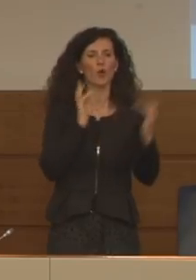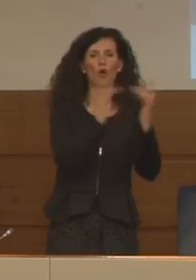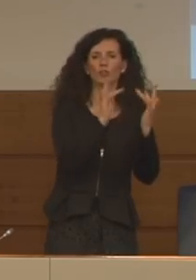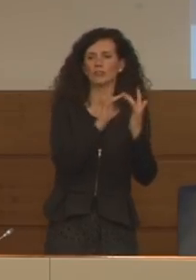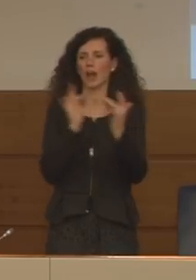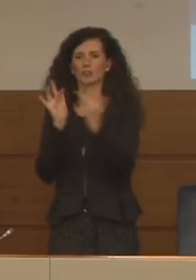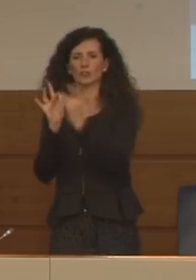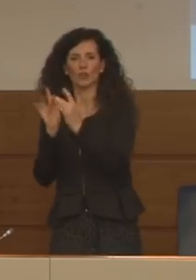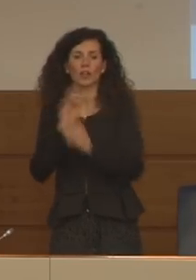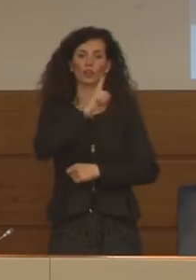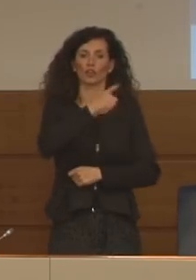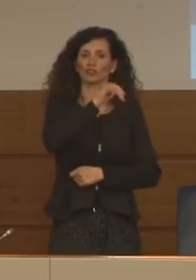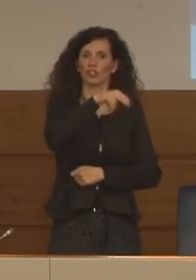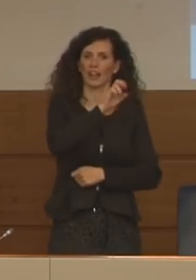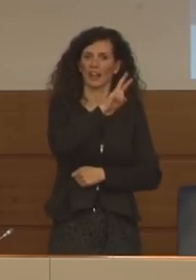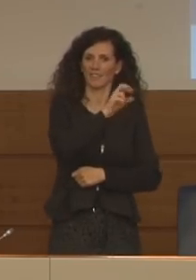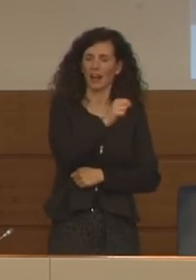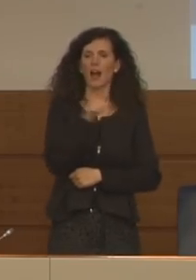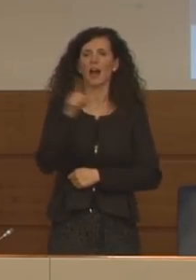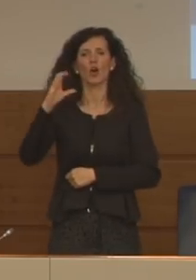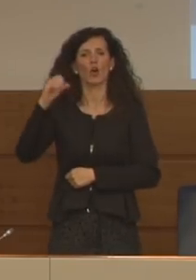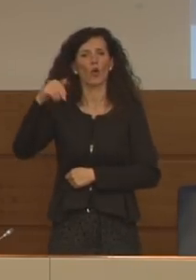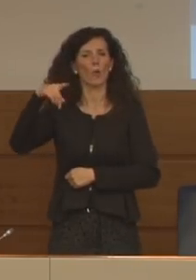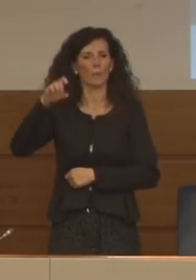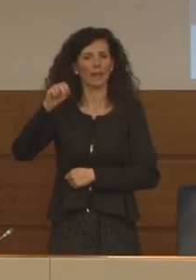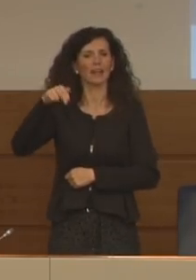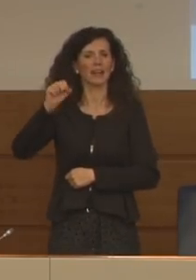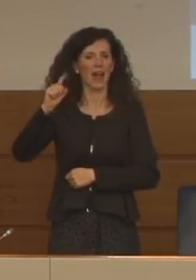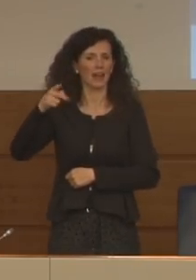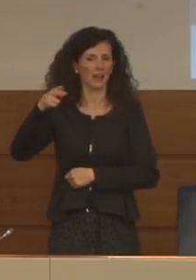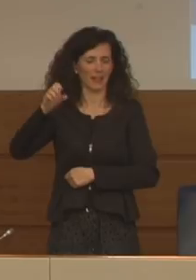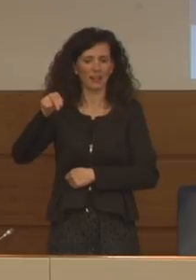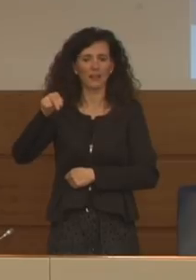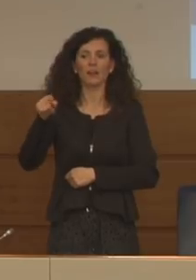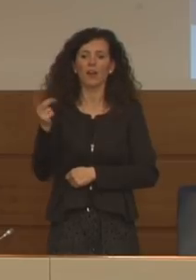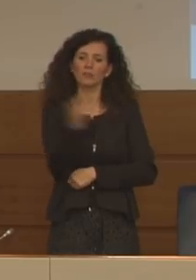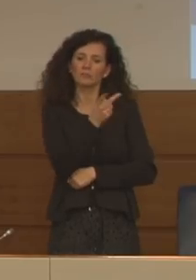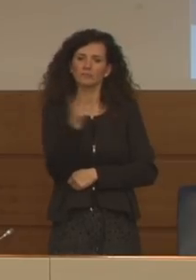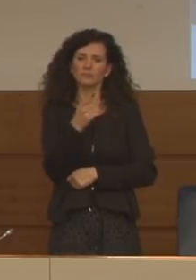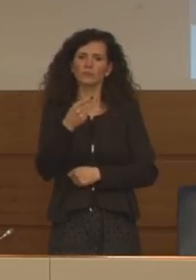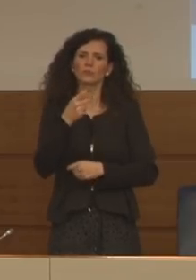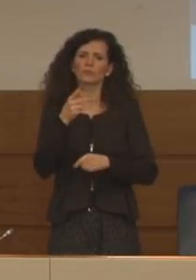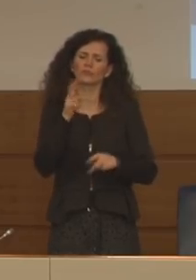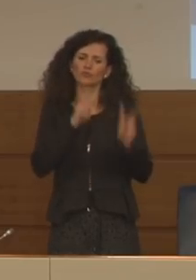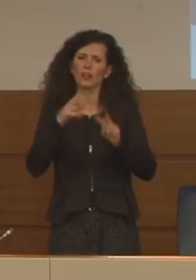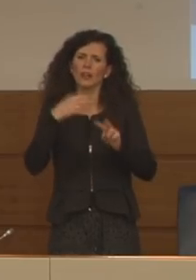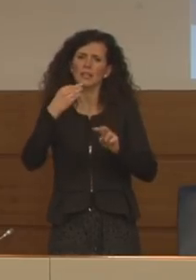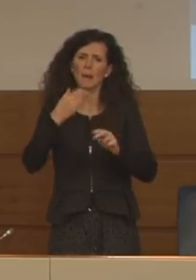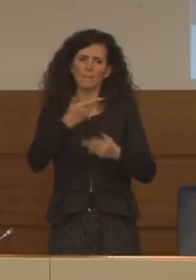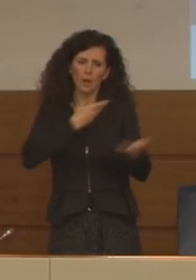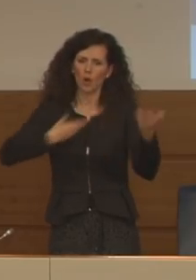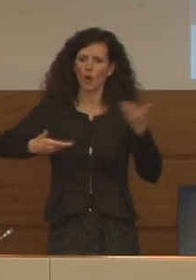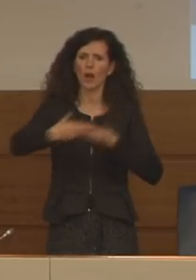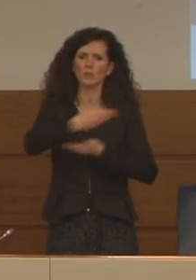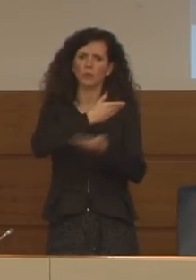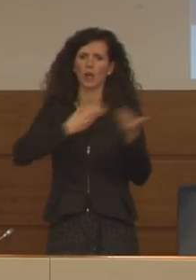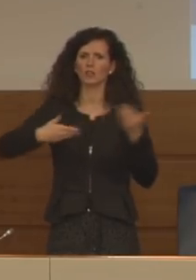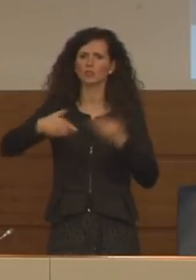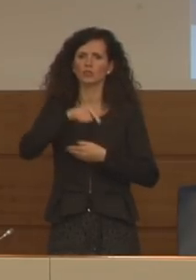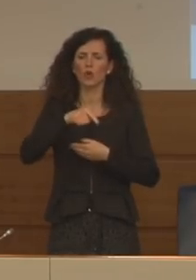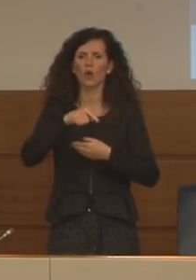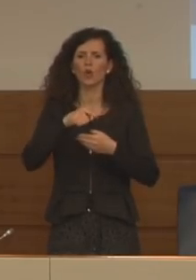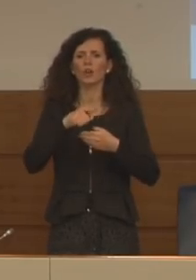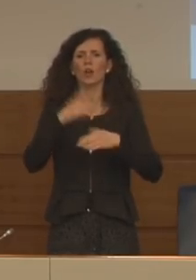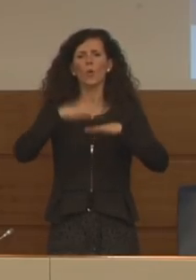sia con ginevra che con copenaghen in modo tale di garantire che ci sia continuità nella collaborazione un linguaggio